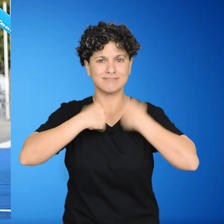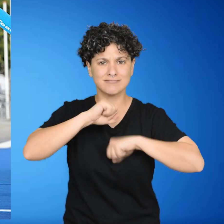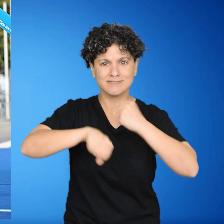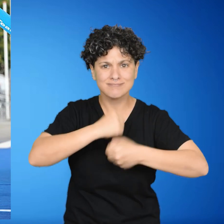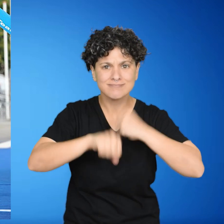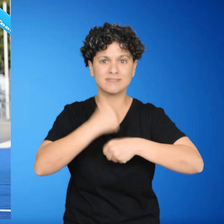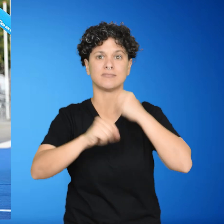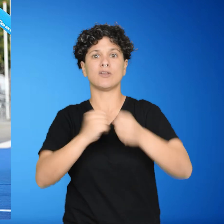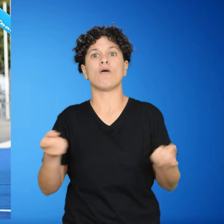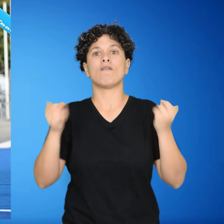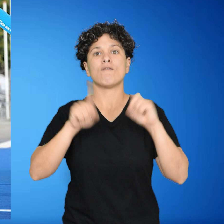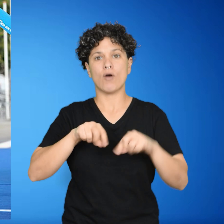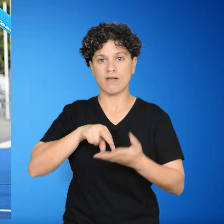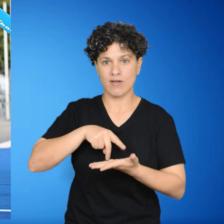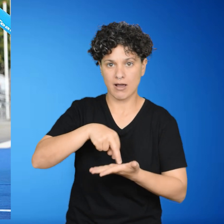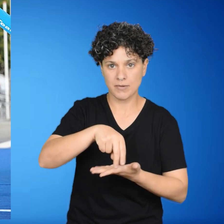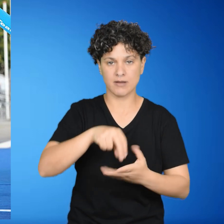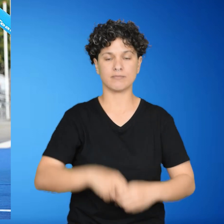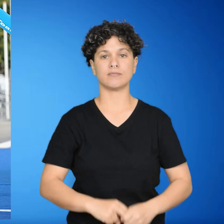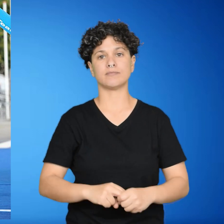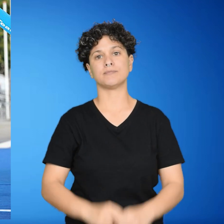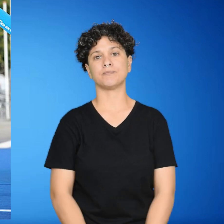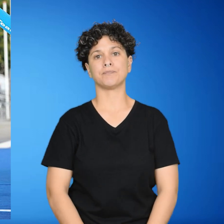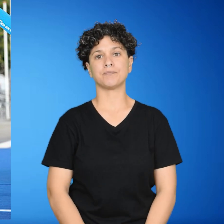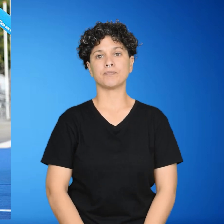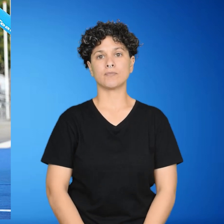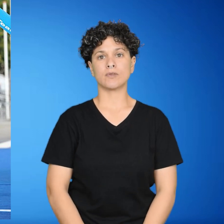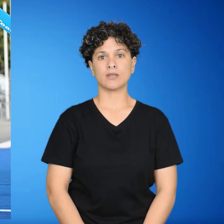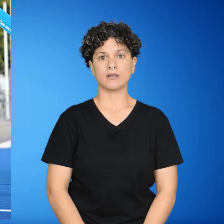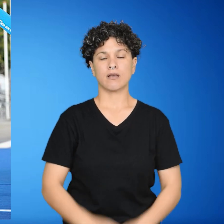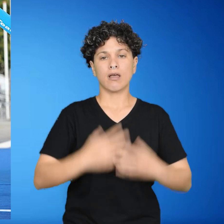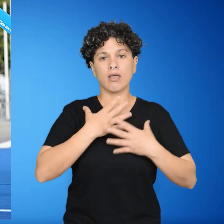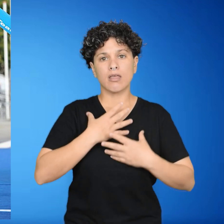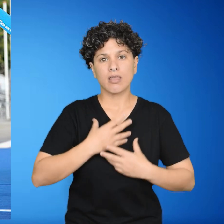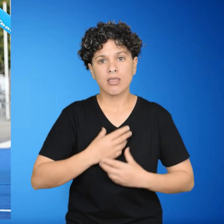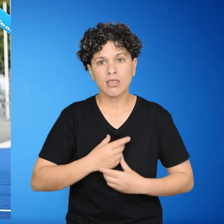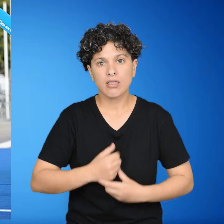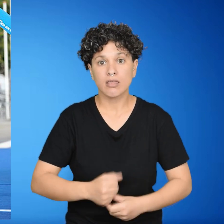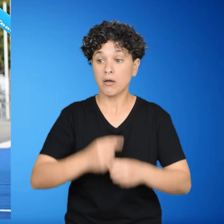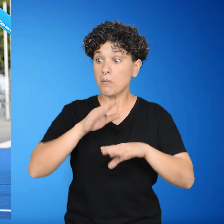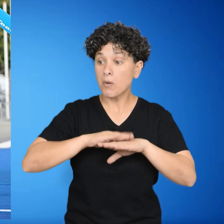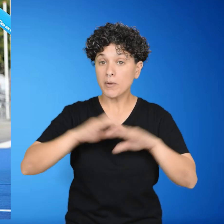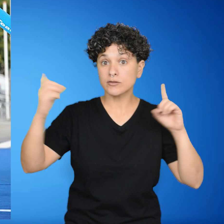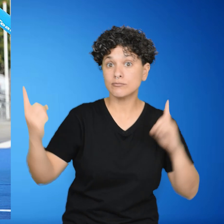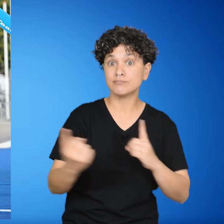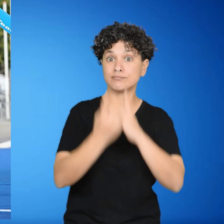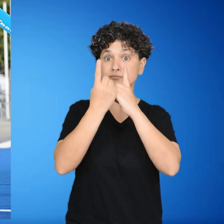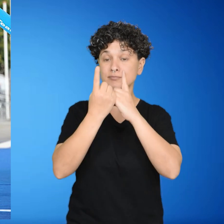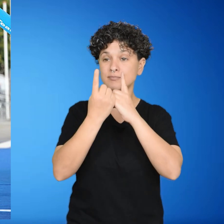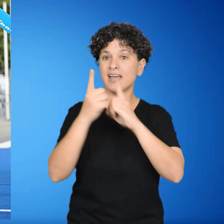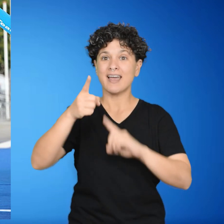antes de volver a caminar pasando por el peor momento fue que el destino quiso que se encontrara con